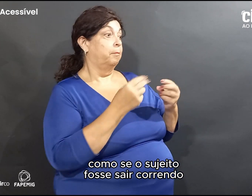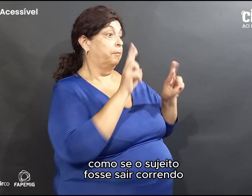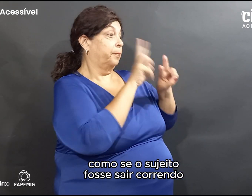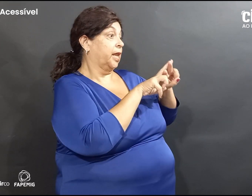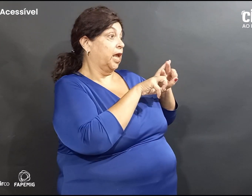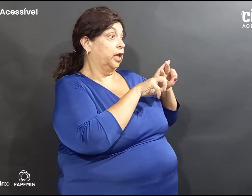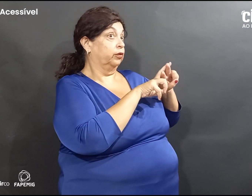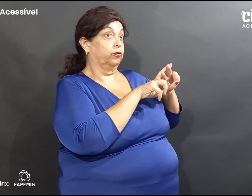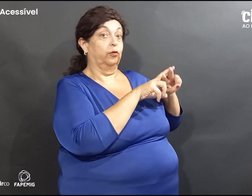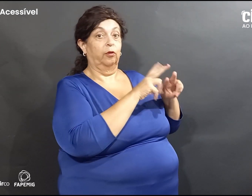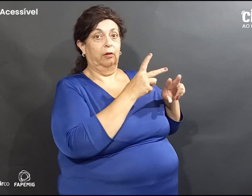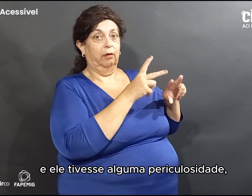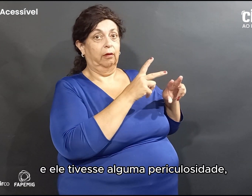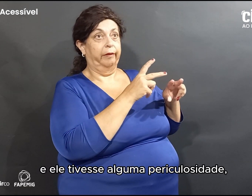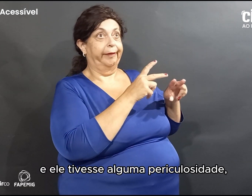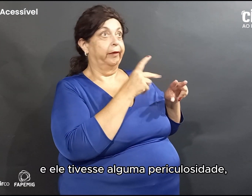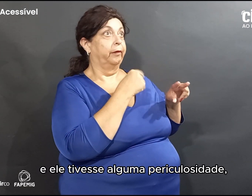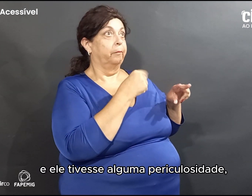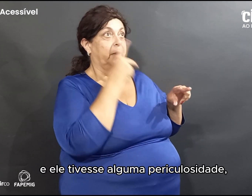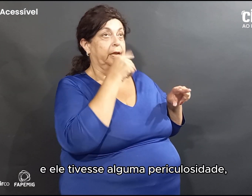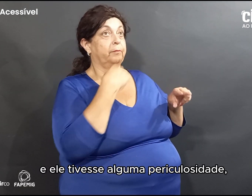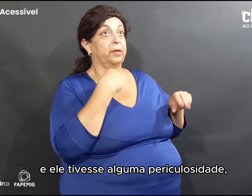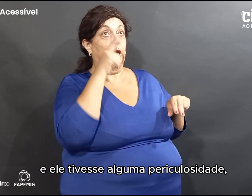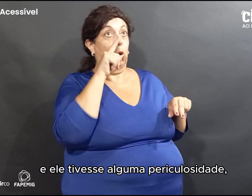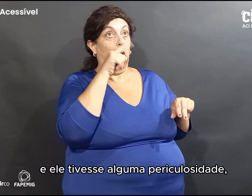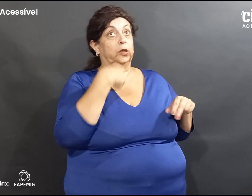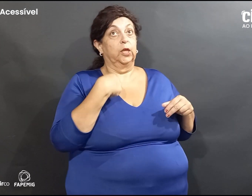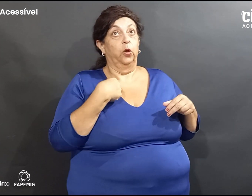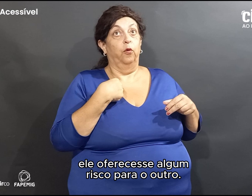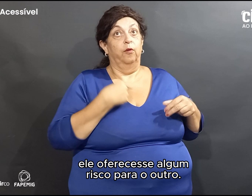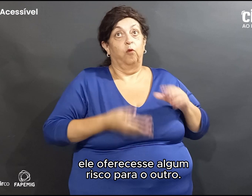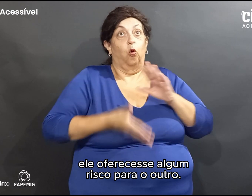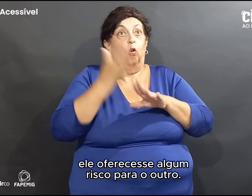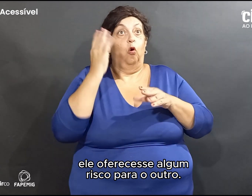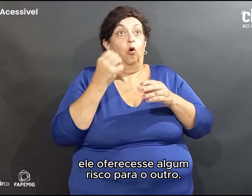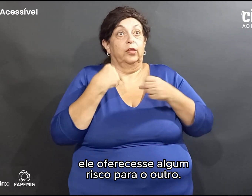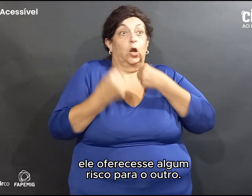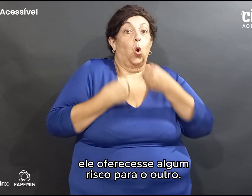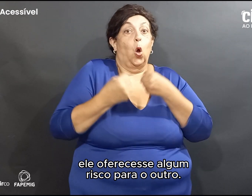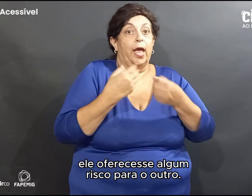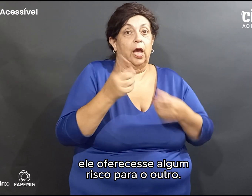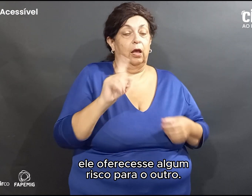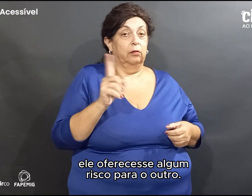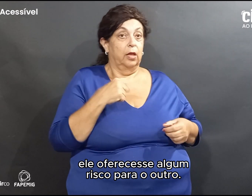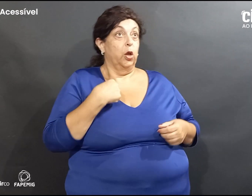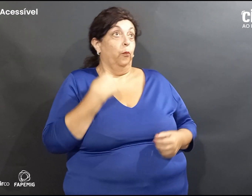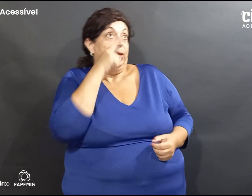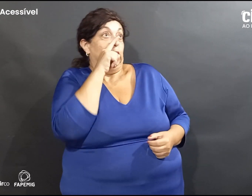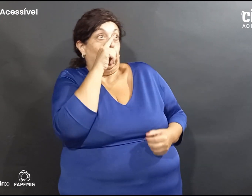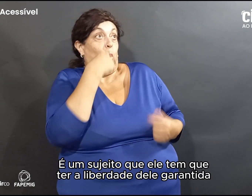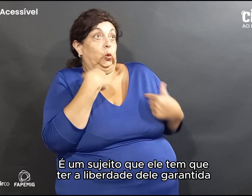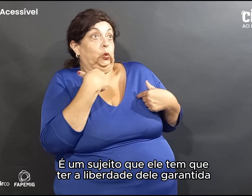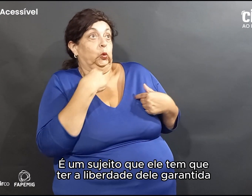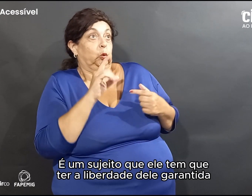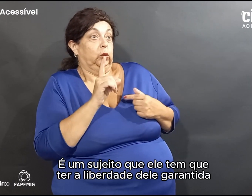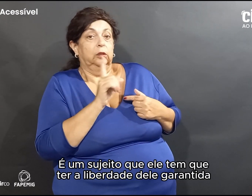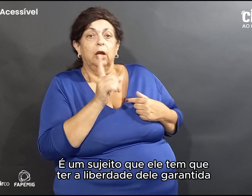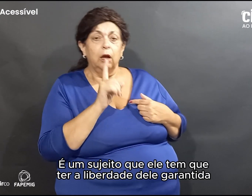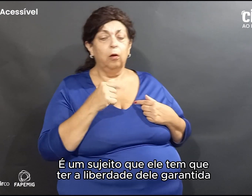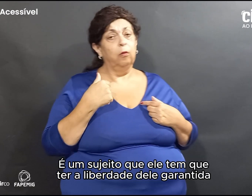correndo e ele tivesse alguma periculosidade, ele oferecesse algum risco para o outro, né? É um sujeito que ele tem que